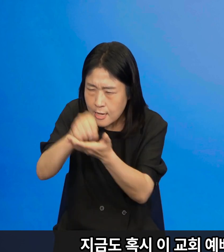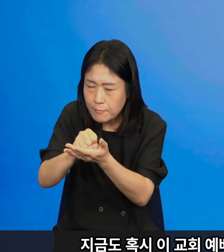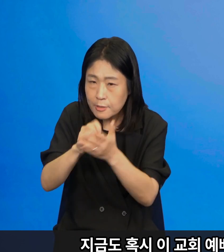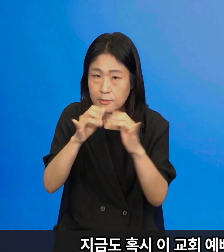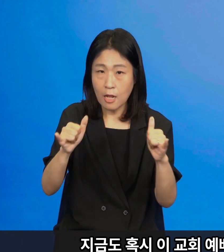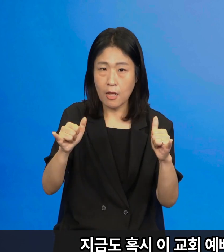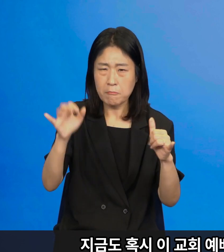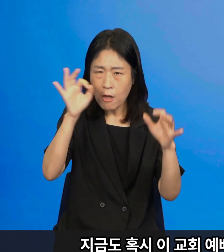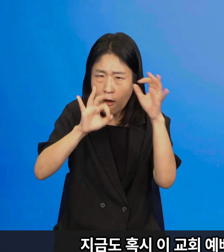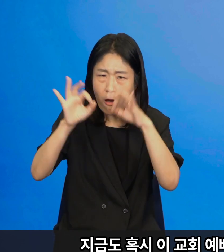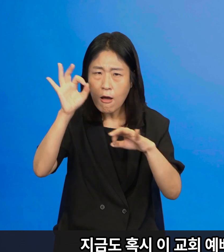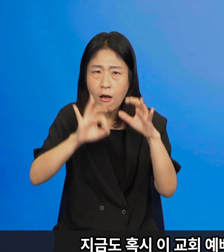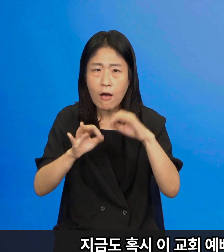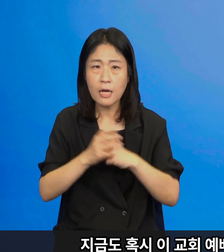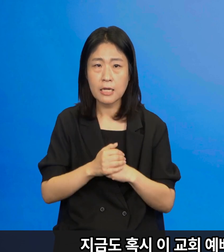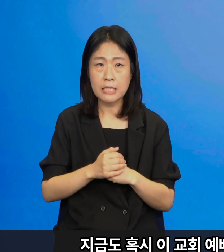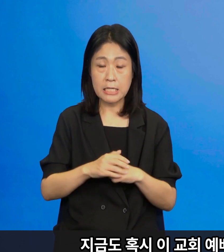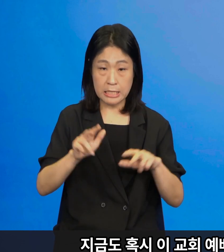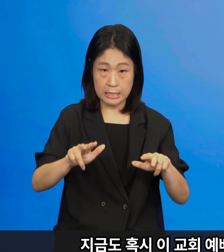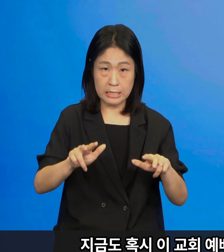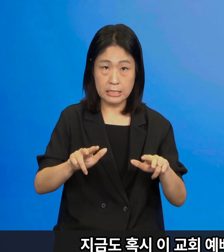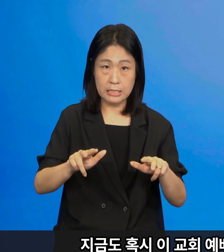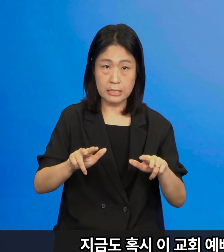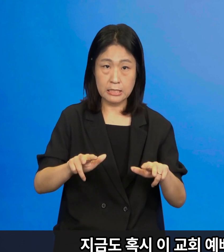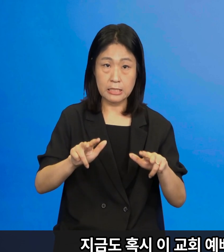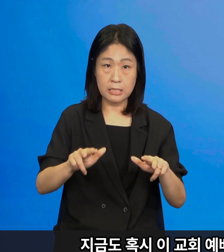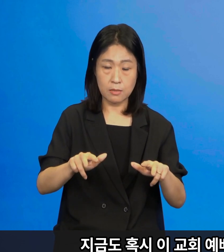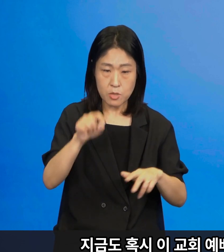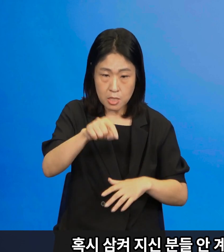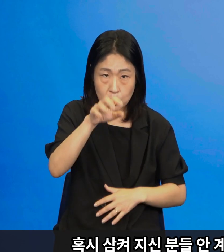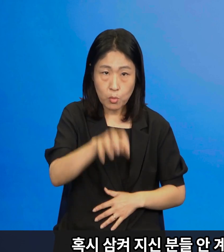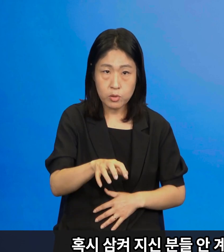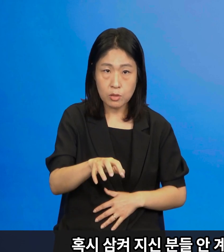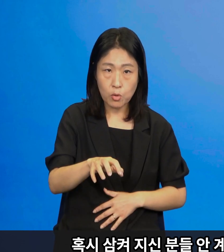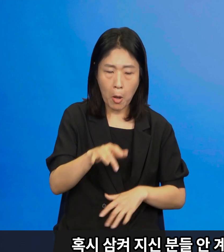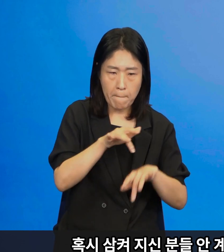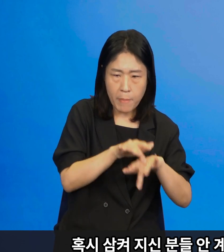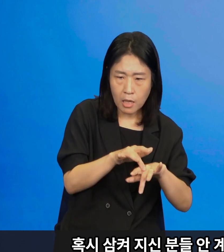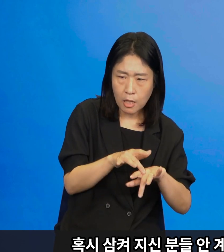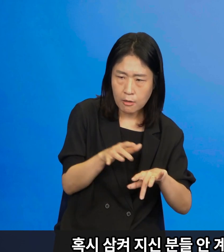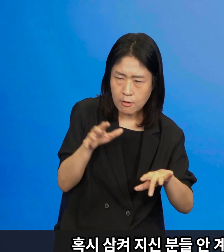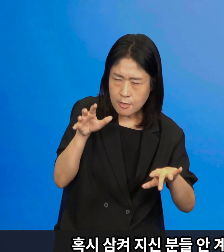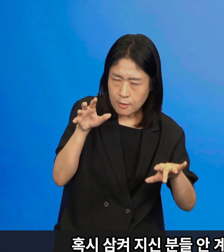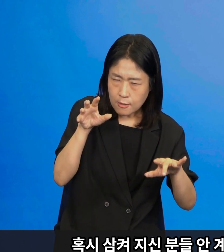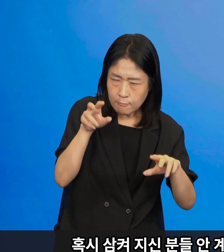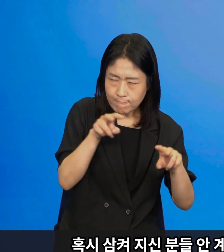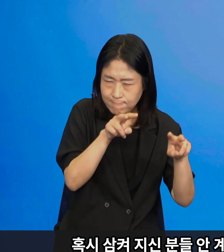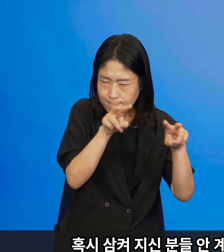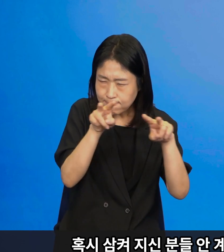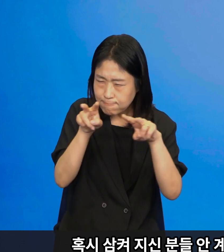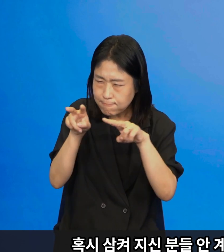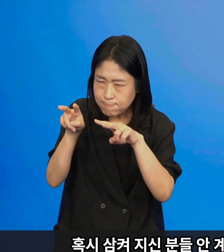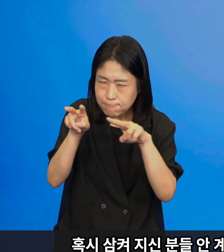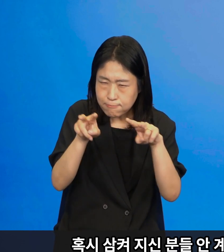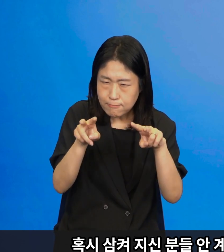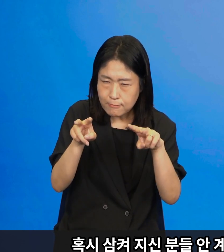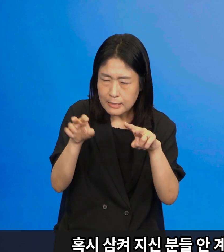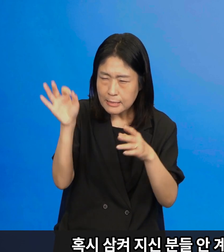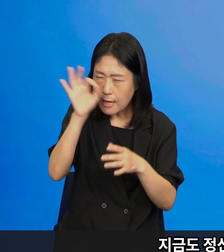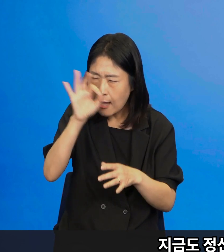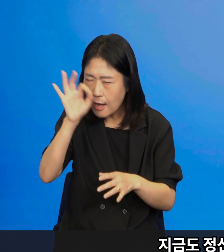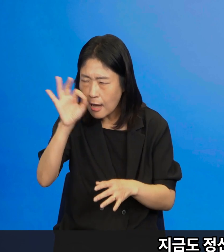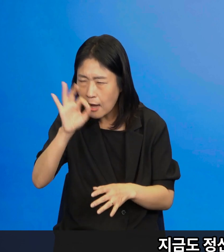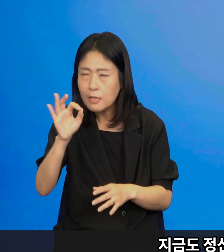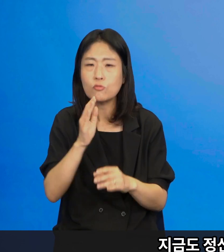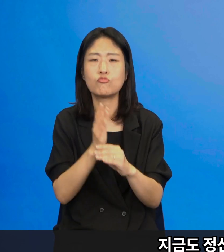이 교회 예배당에 마귀가 삼킬 자를 찾고, 혹시 삼켜지신 분들 안 계시죠? 네, 삼킬 자를 찾고